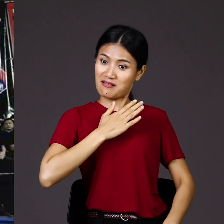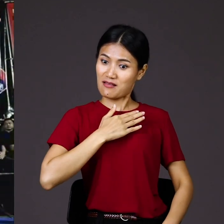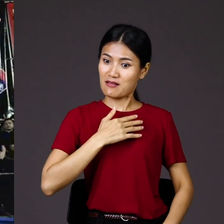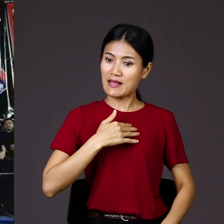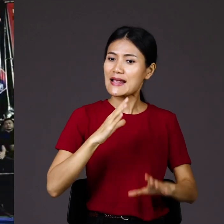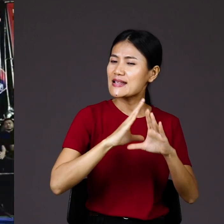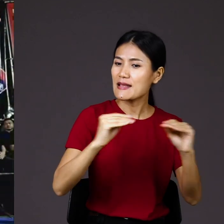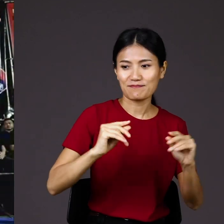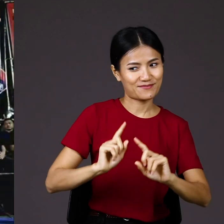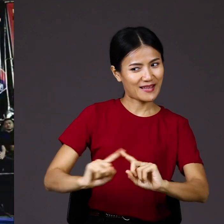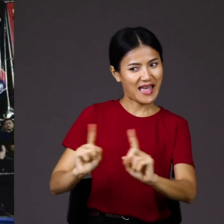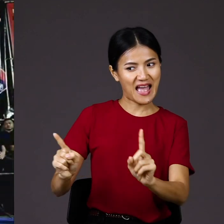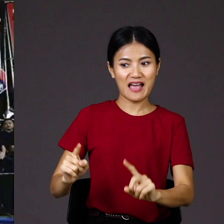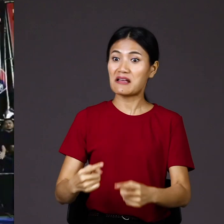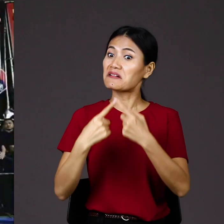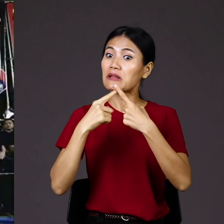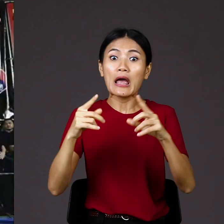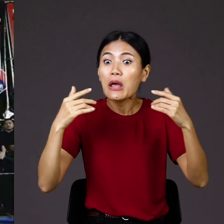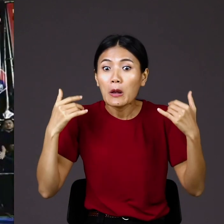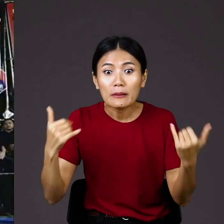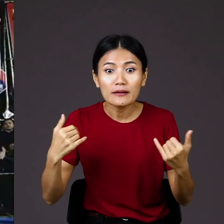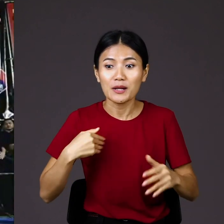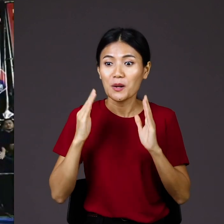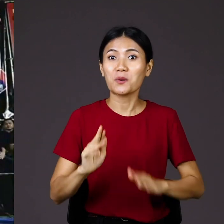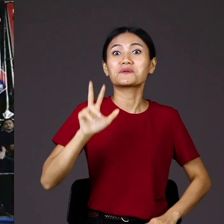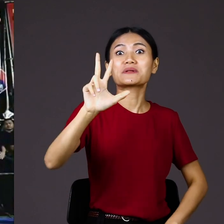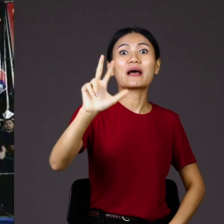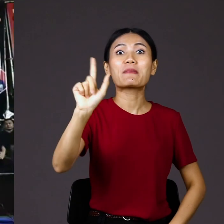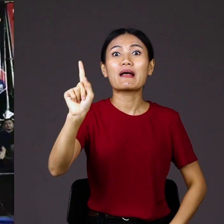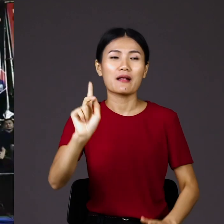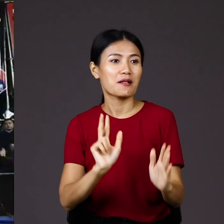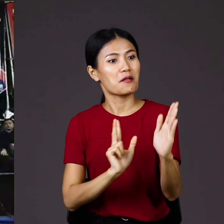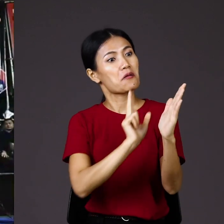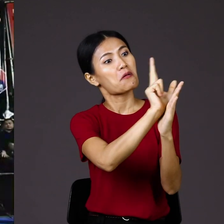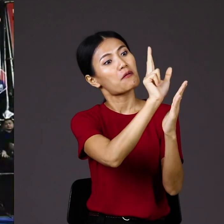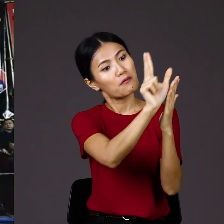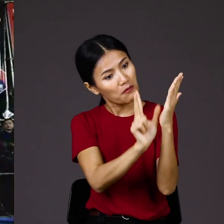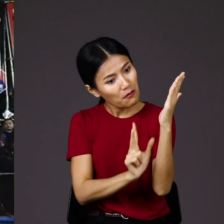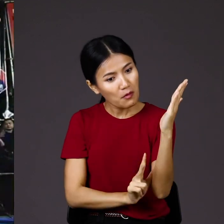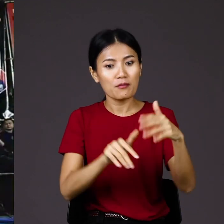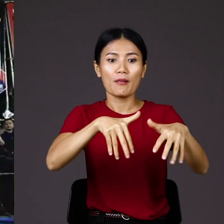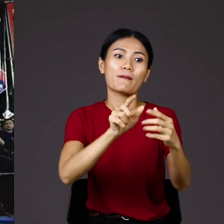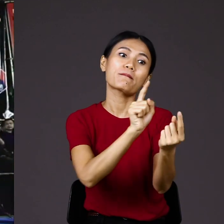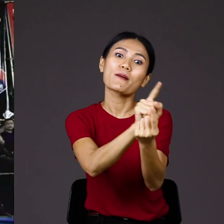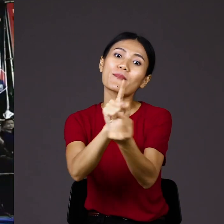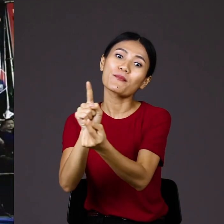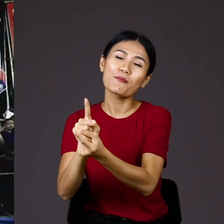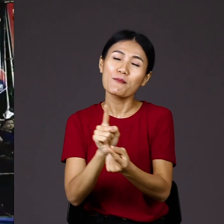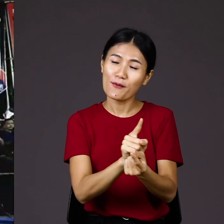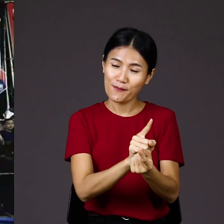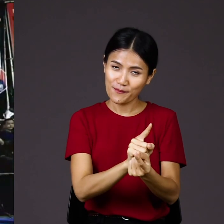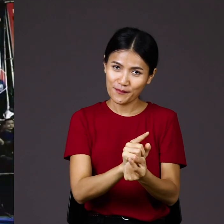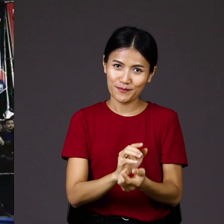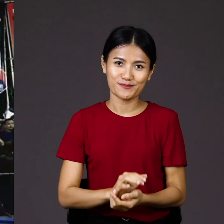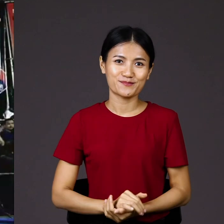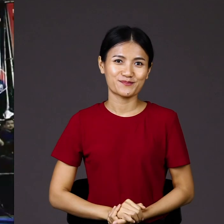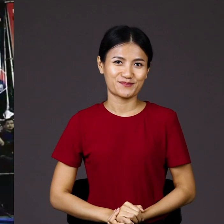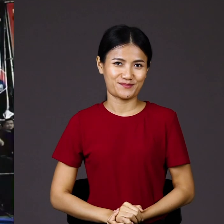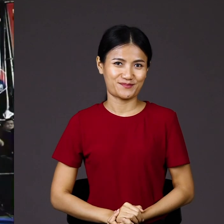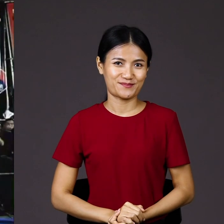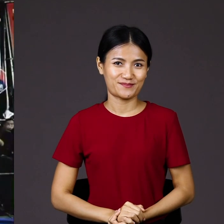ทำไปทำมาไอ้สามคนนี้ตระเวนทั่วประเทศเจอประชาชนทั่วประเทศเลย